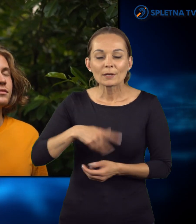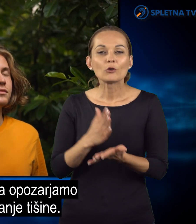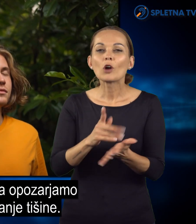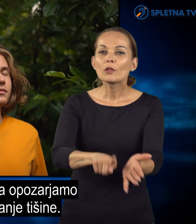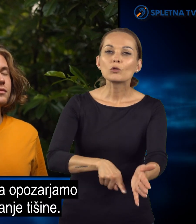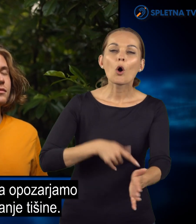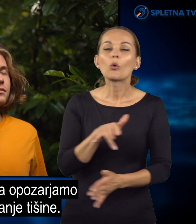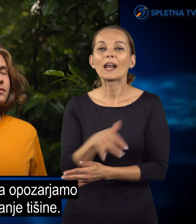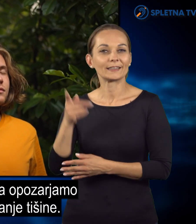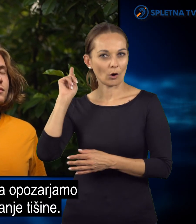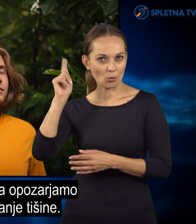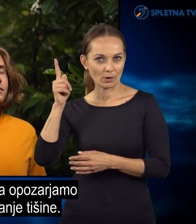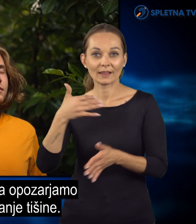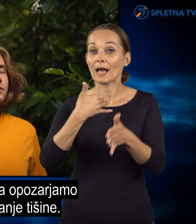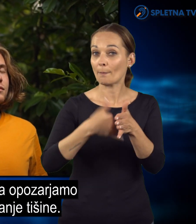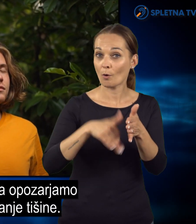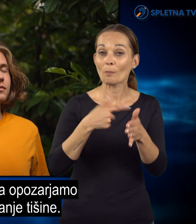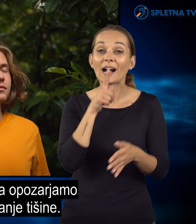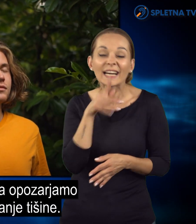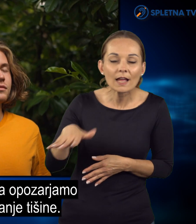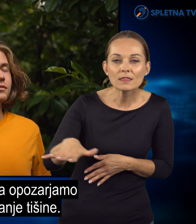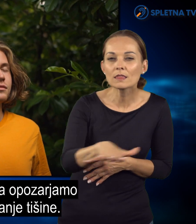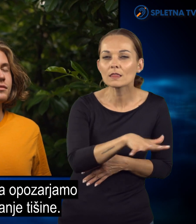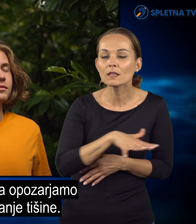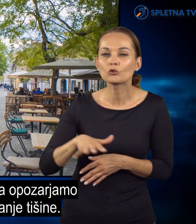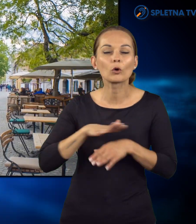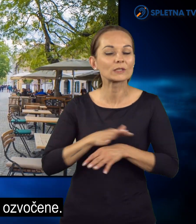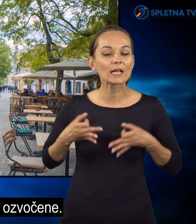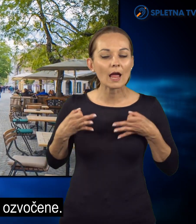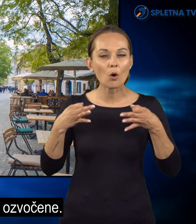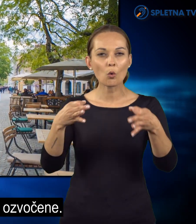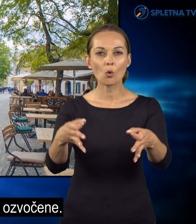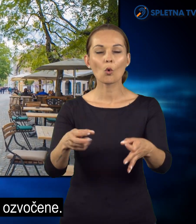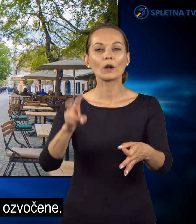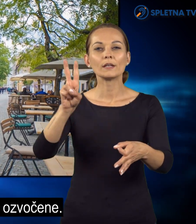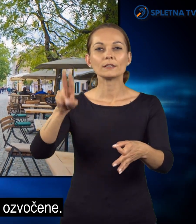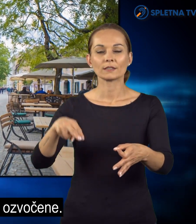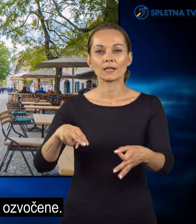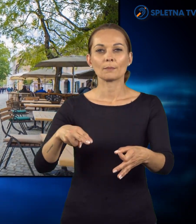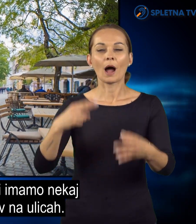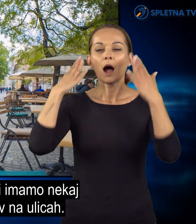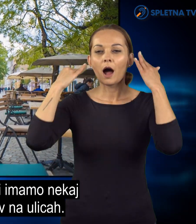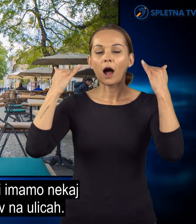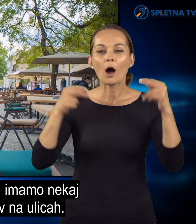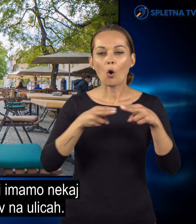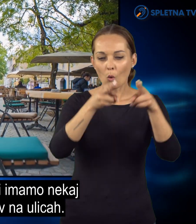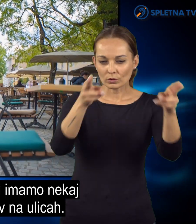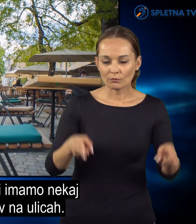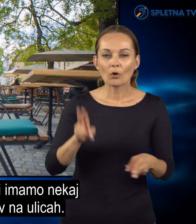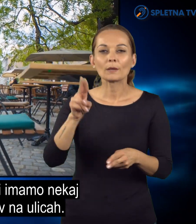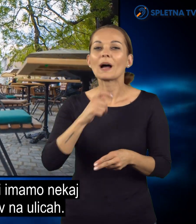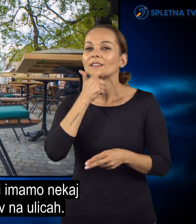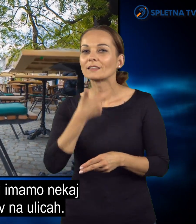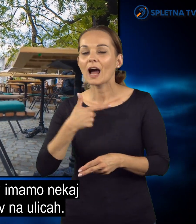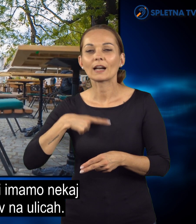Mi že dolga leta opozarjamo na pomanjkanje tišine. Vse ulice so ozvočene, v stari Ljubljani imamo